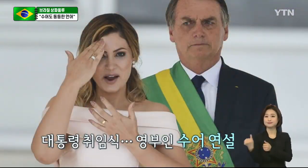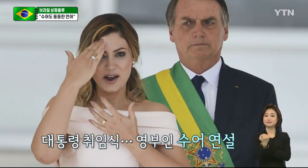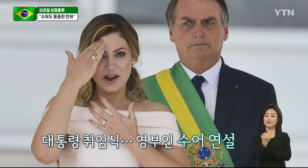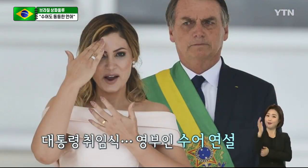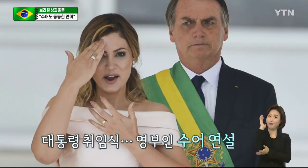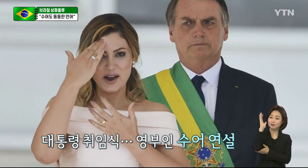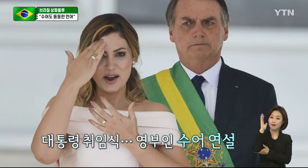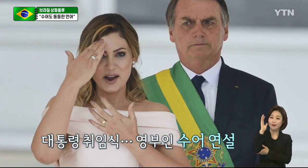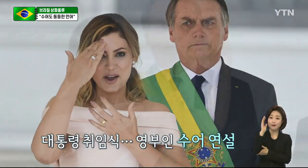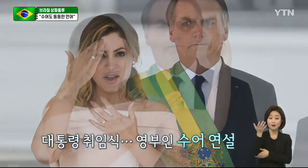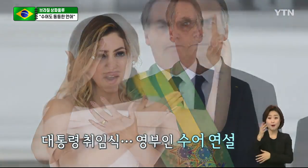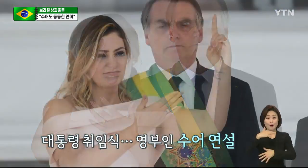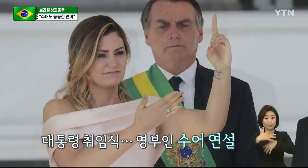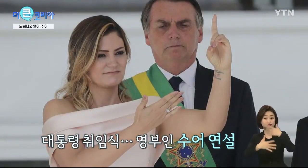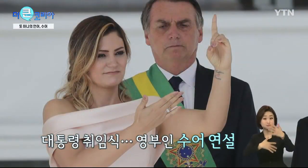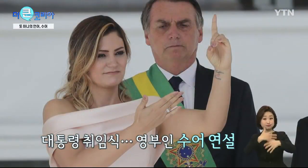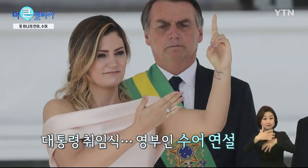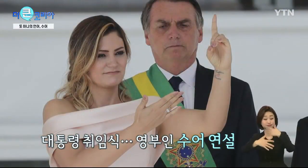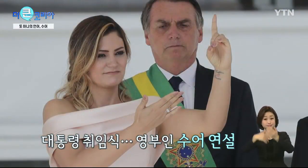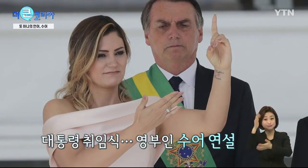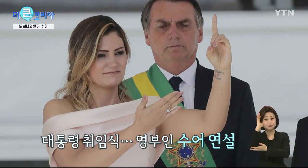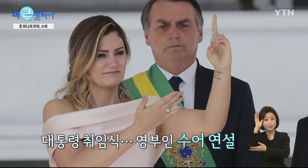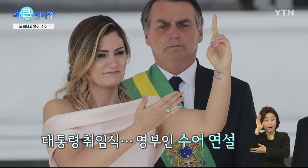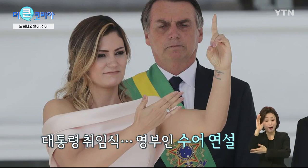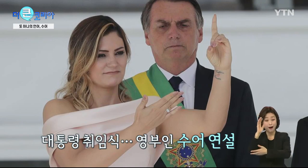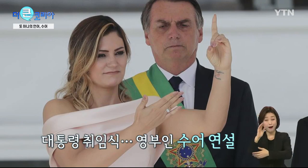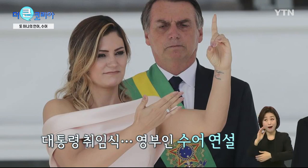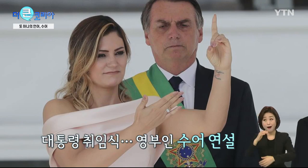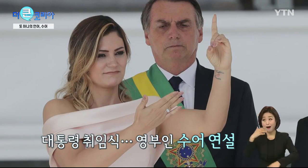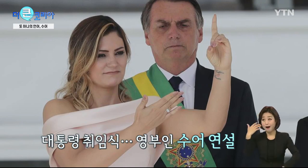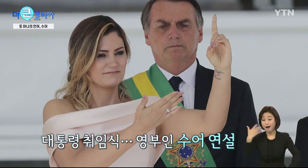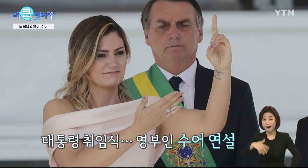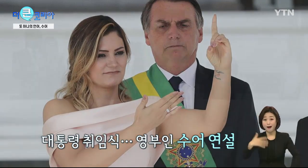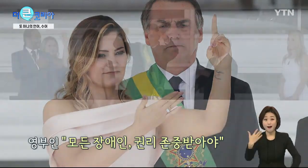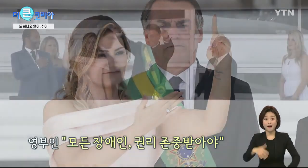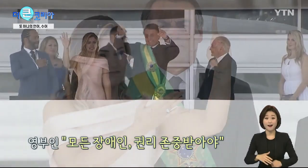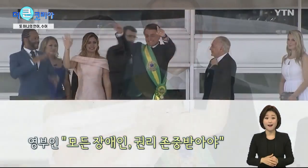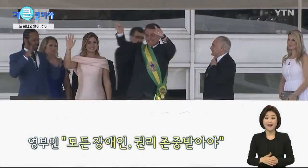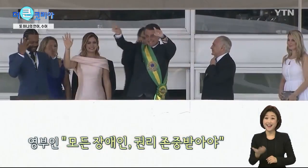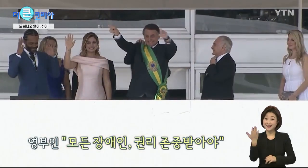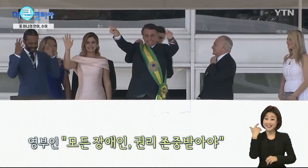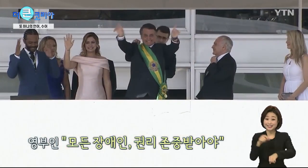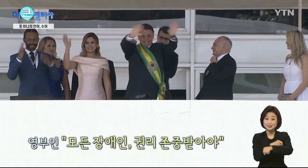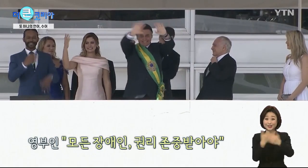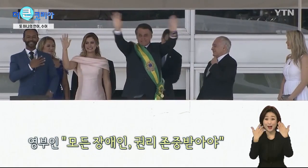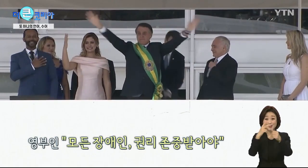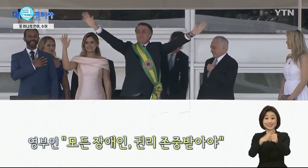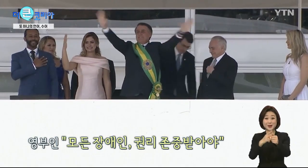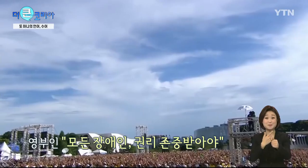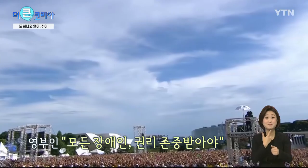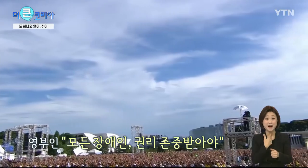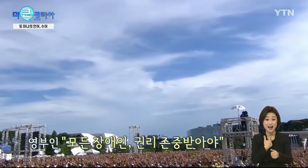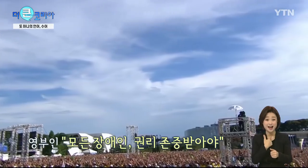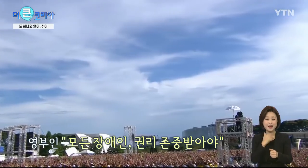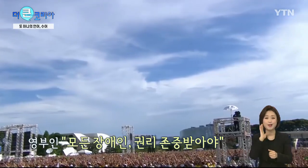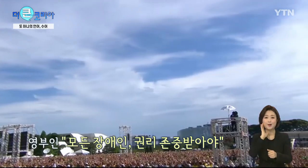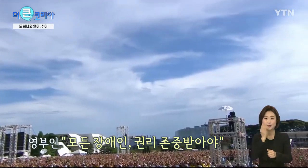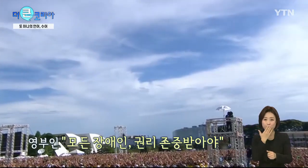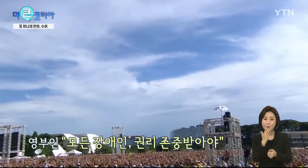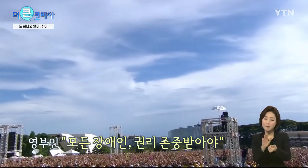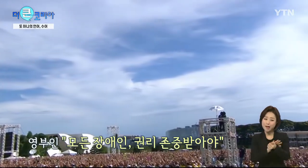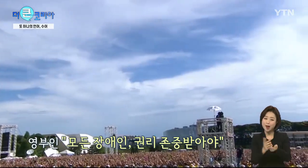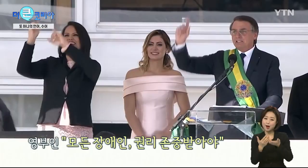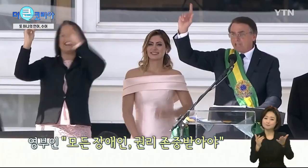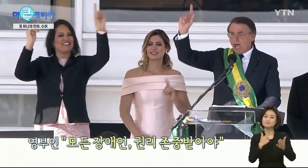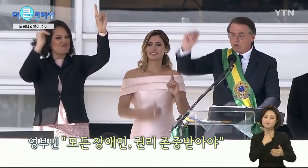건데 그보다 더 놀라운 건 수어로 진행이 된 겁니다. 전직 수어교사였던 영부인은 소수자를